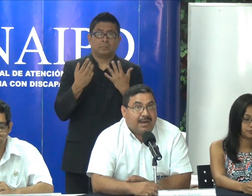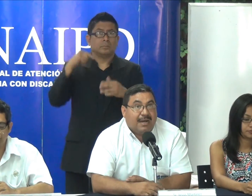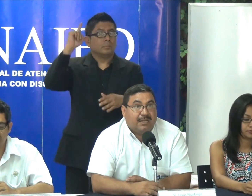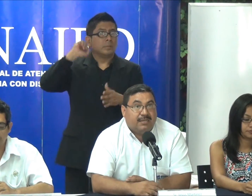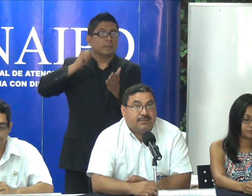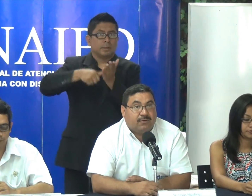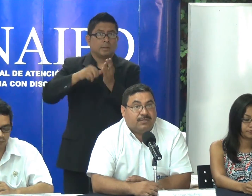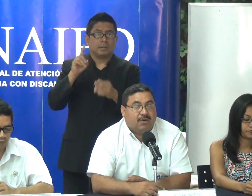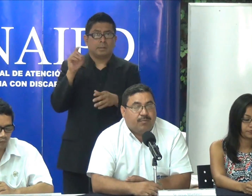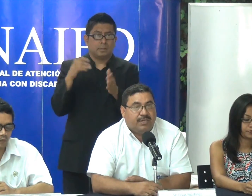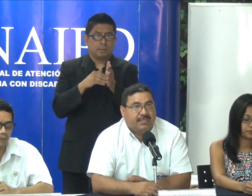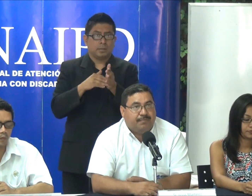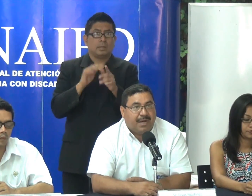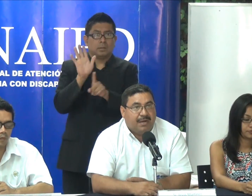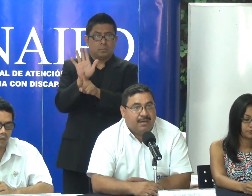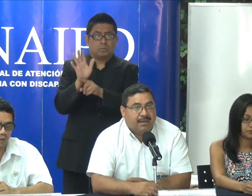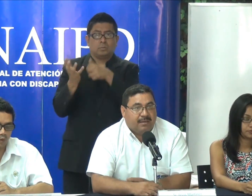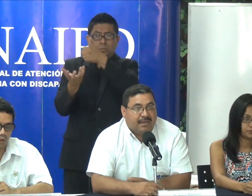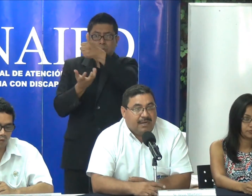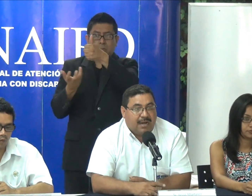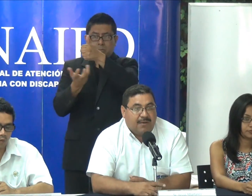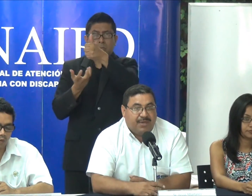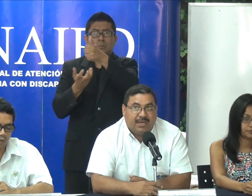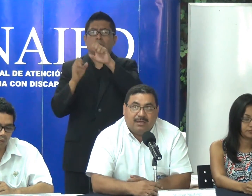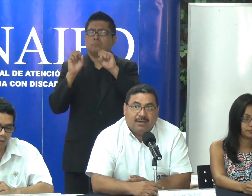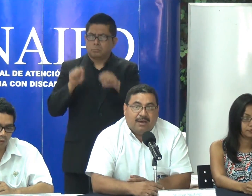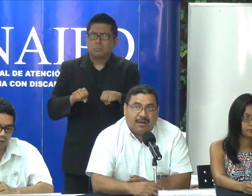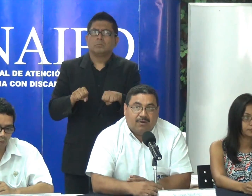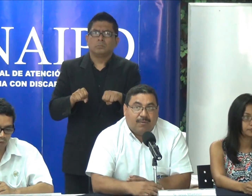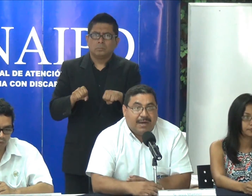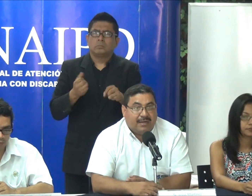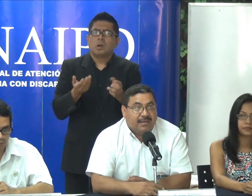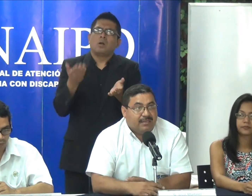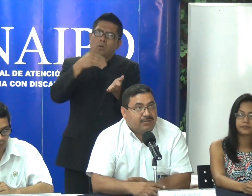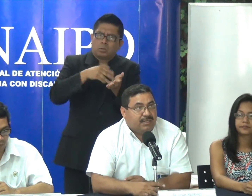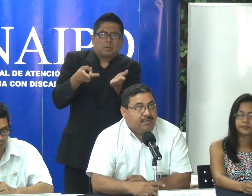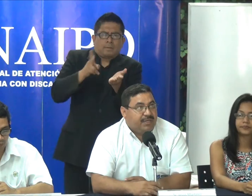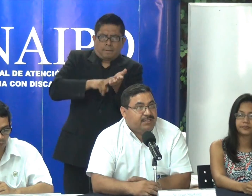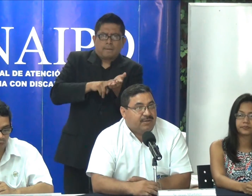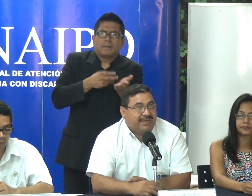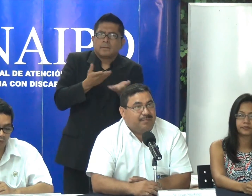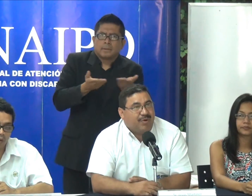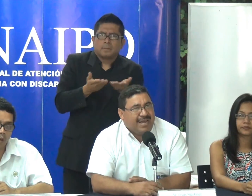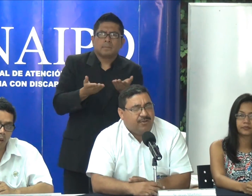señor alcalde y su consejo municipal tenga a bien renovar esos